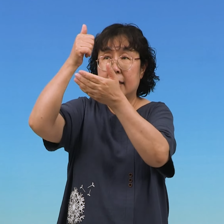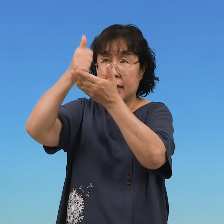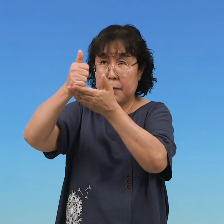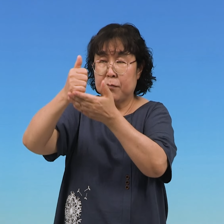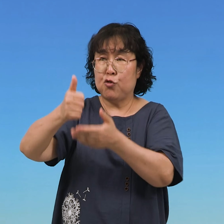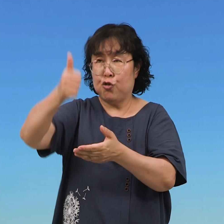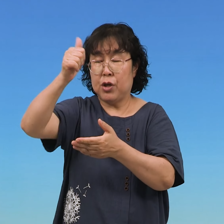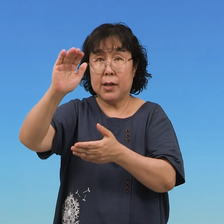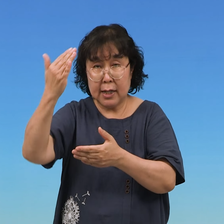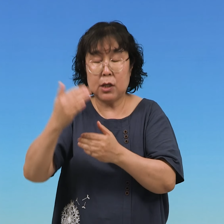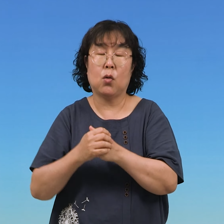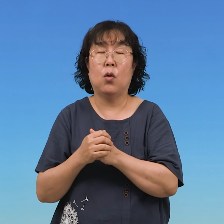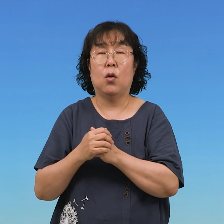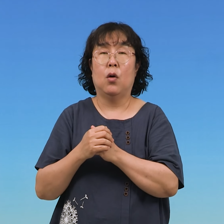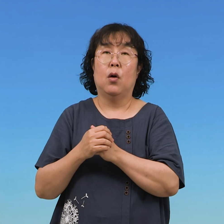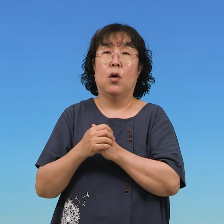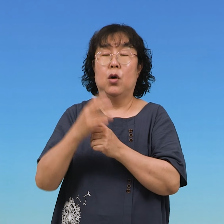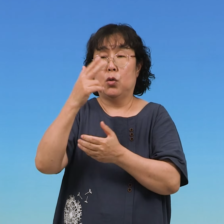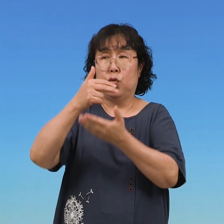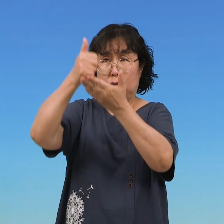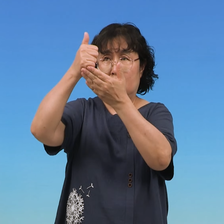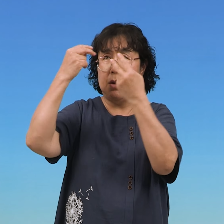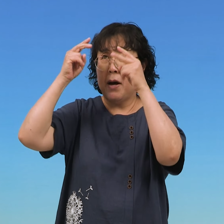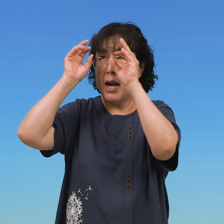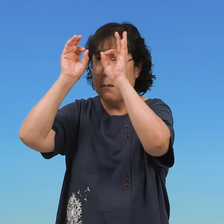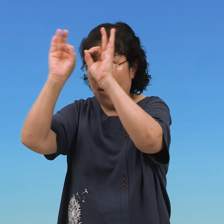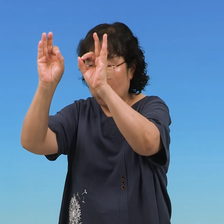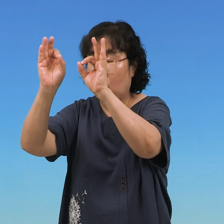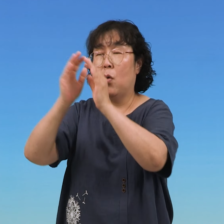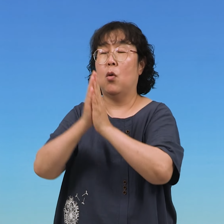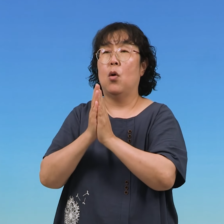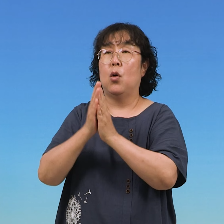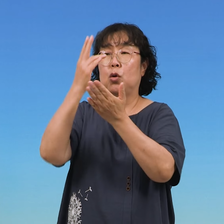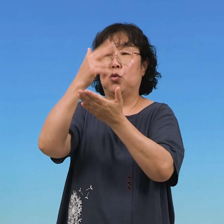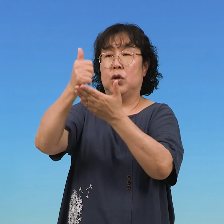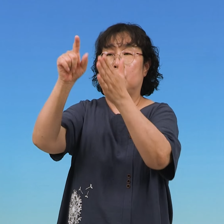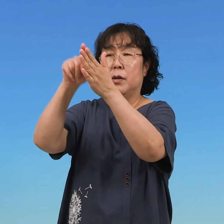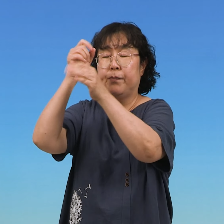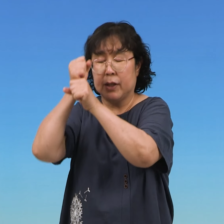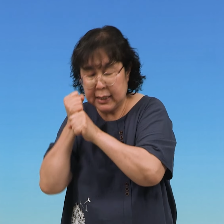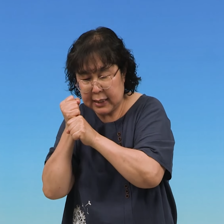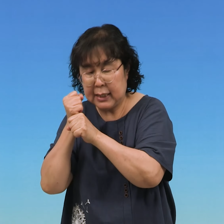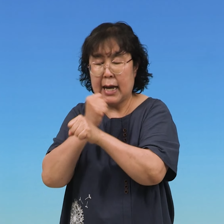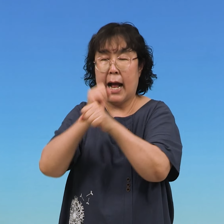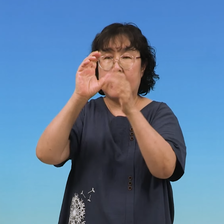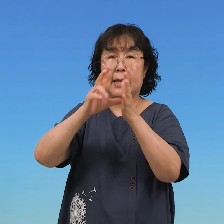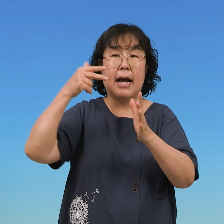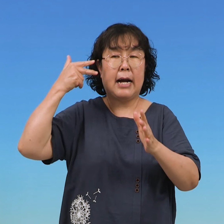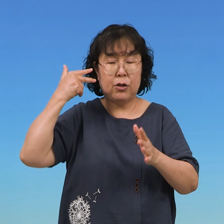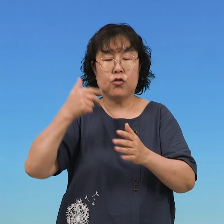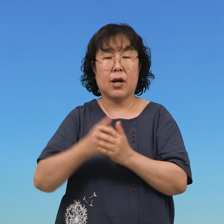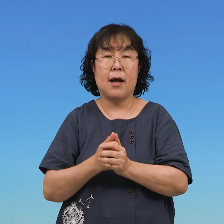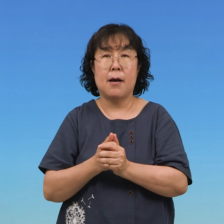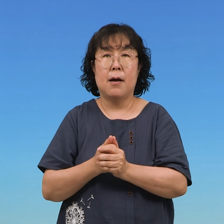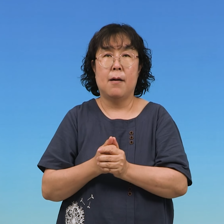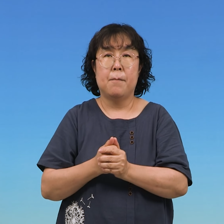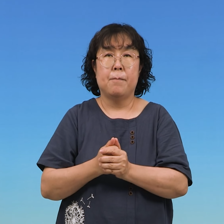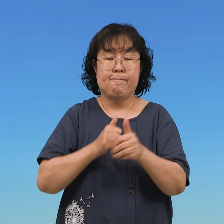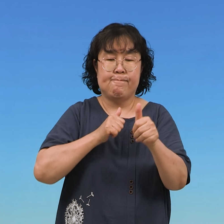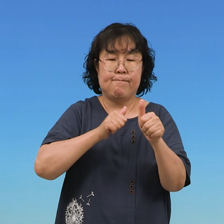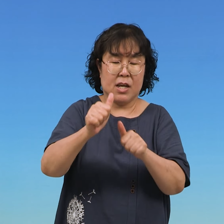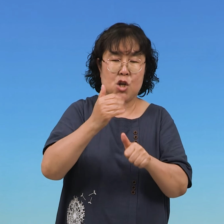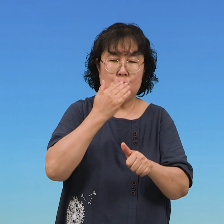해주시고 오직 예배의 주인 되시는 주님을 주목하고 그 주님을 의지할 때에 한 주간 거뜬히 살아낼